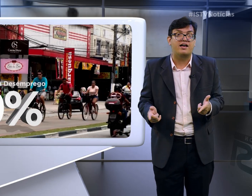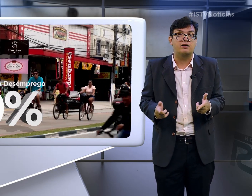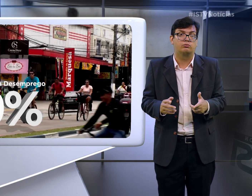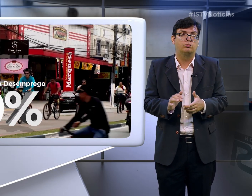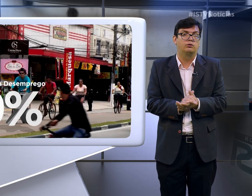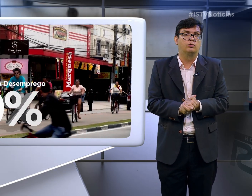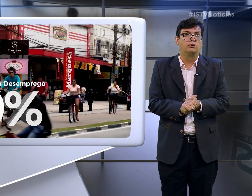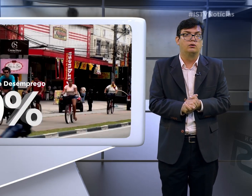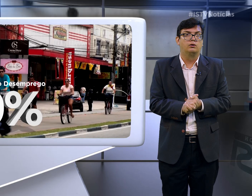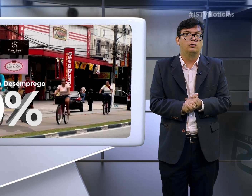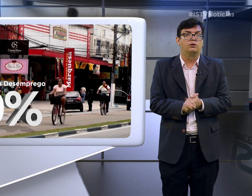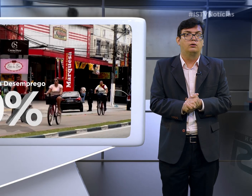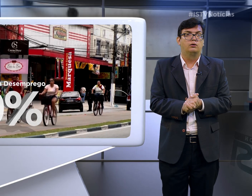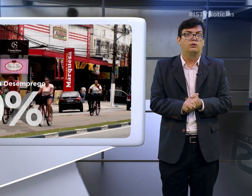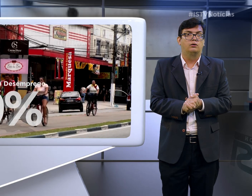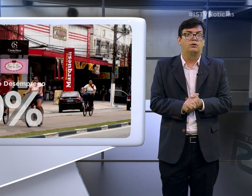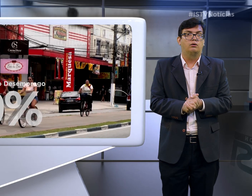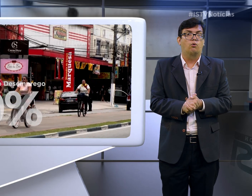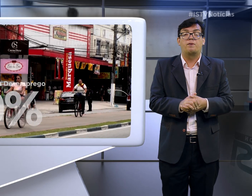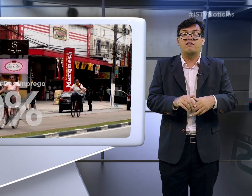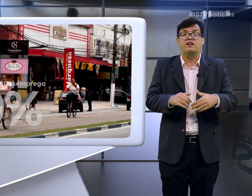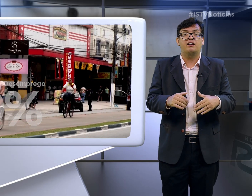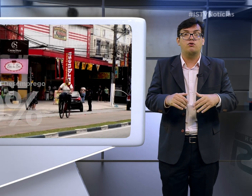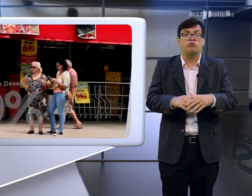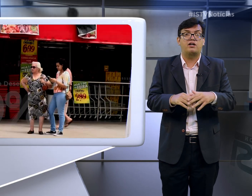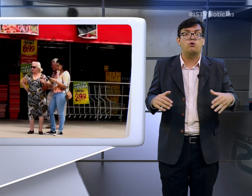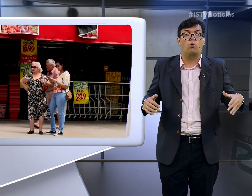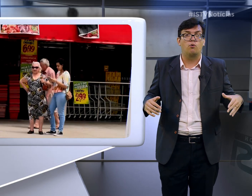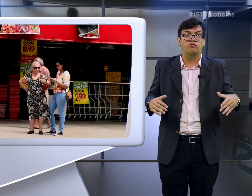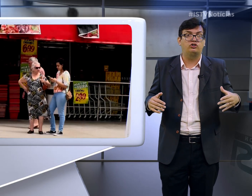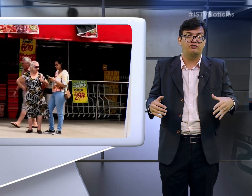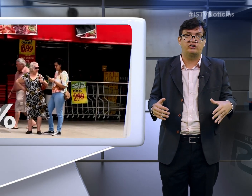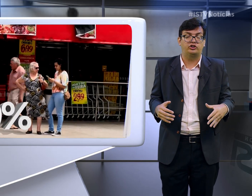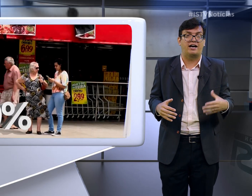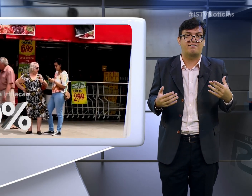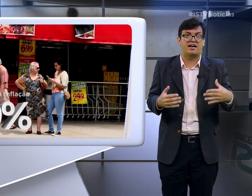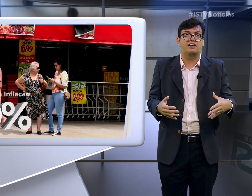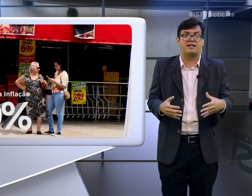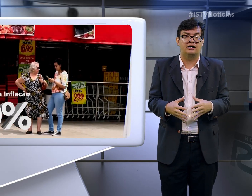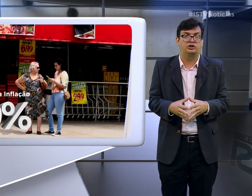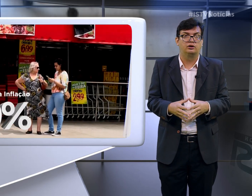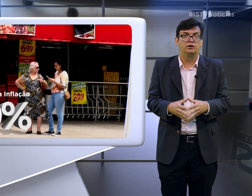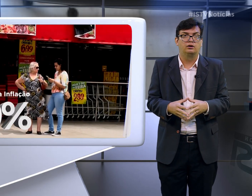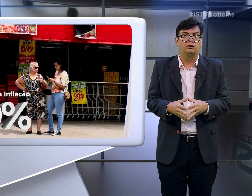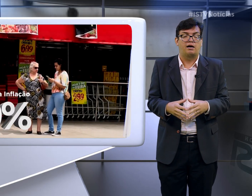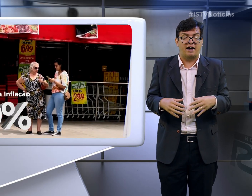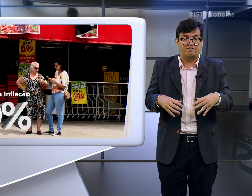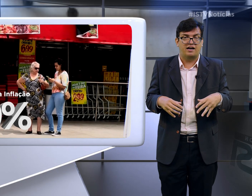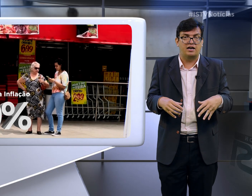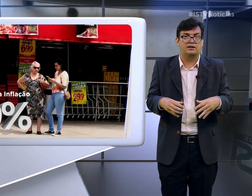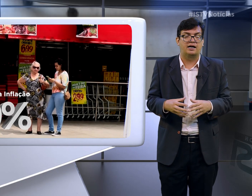passeio. O brasileiro não tem como se divertir, essa é a realidade. Essa é a realidade.